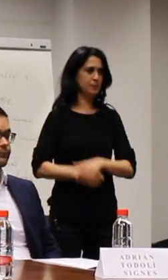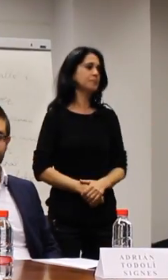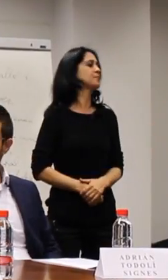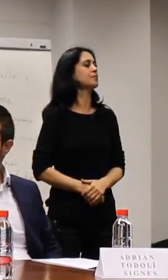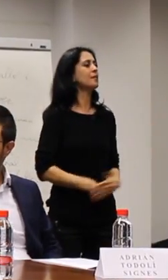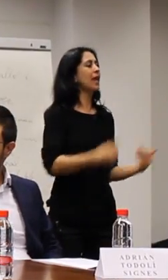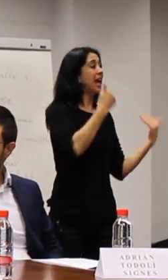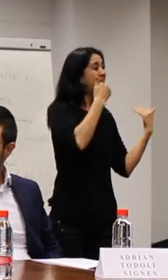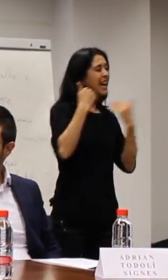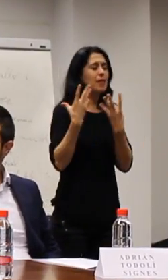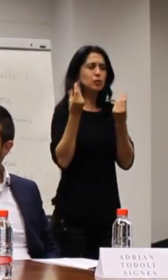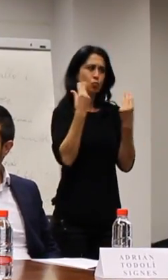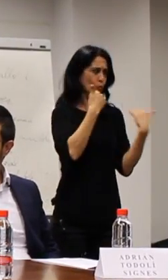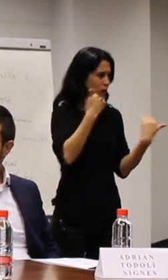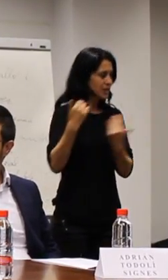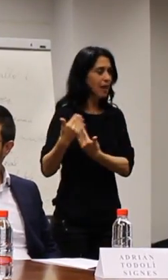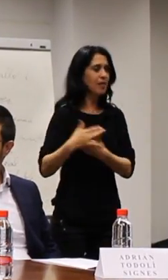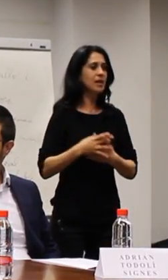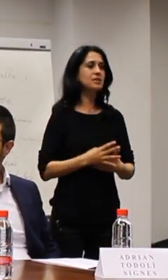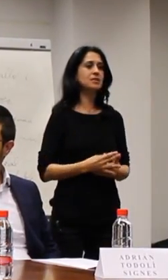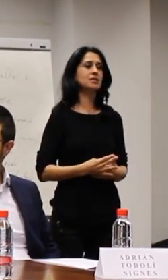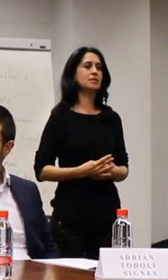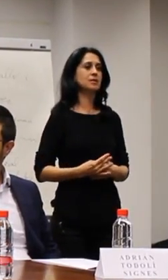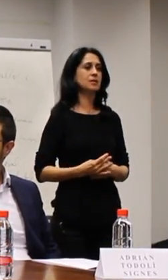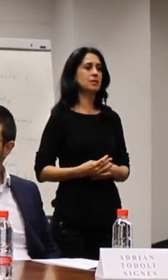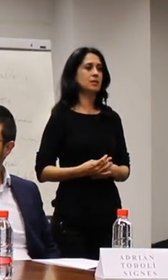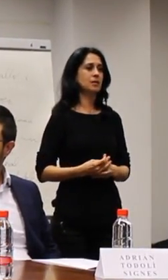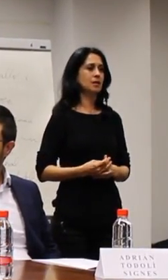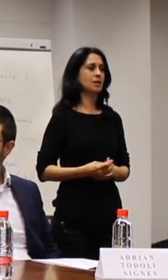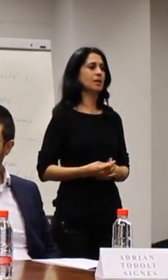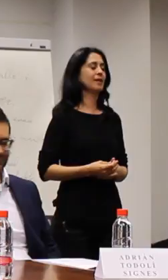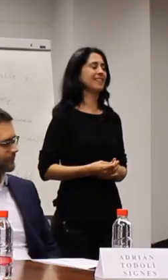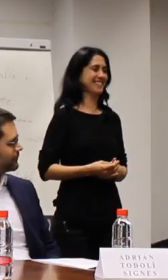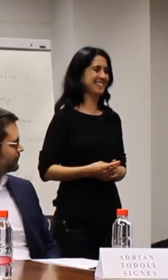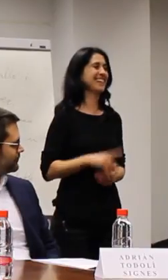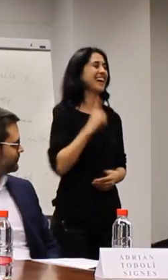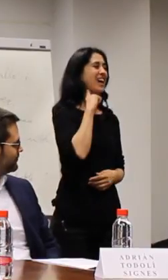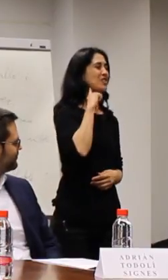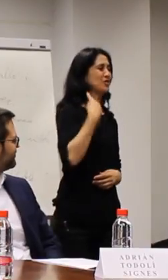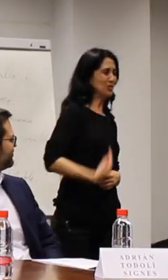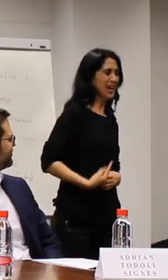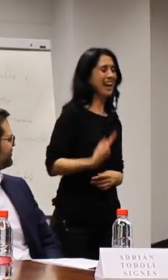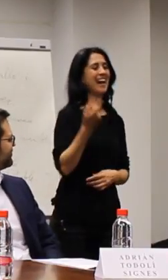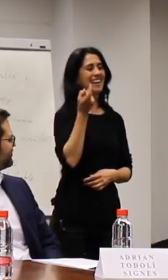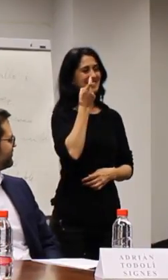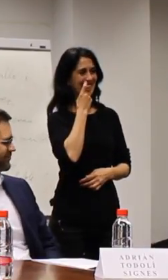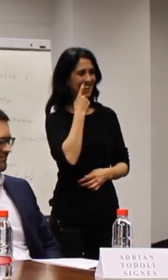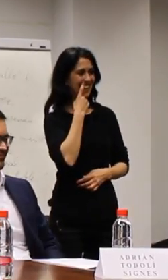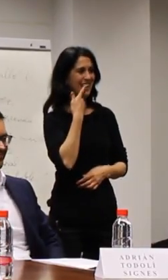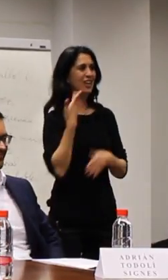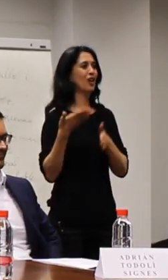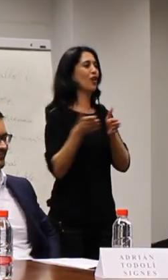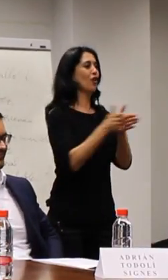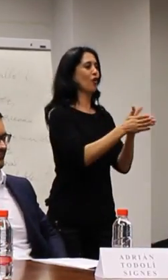Gràcies, moltes gràcies a la... Atenció, Yusara i Seni, les companyes